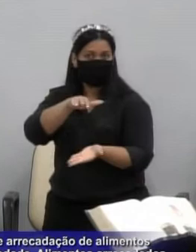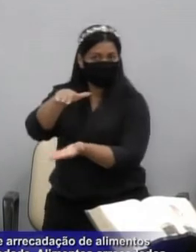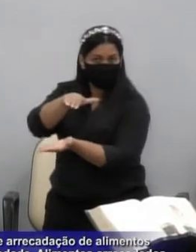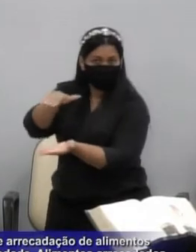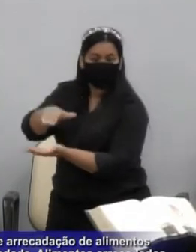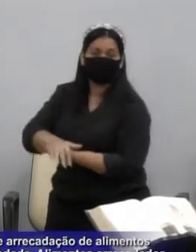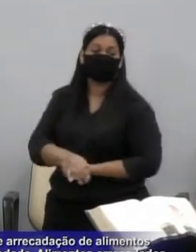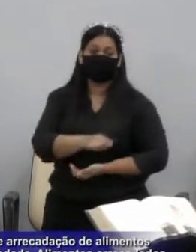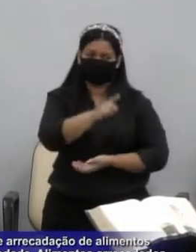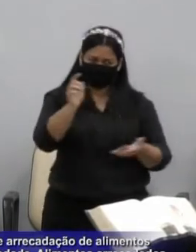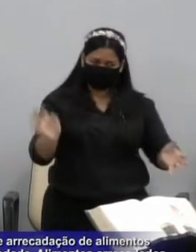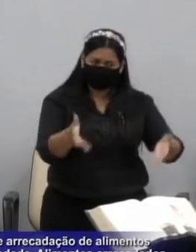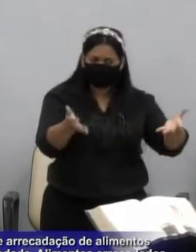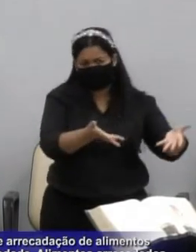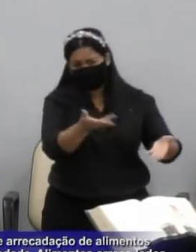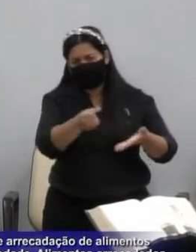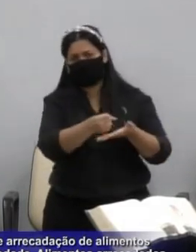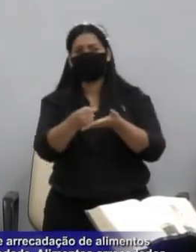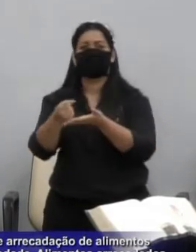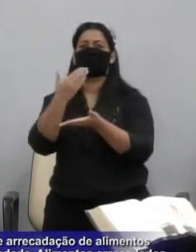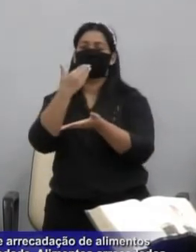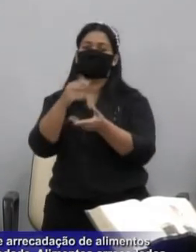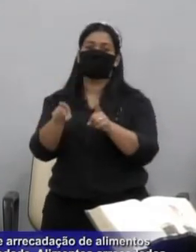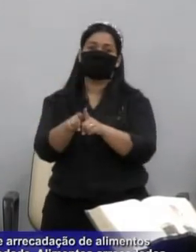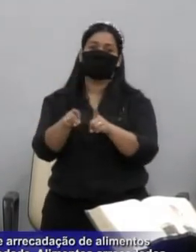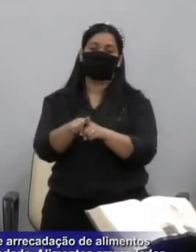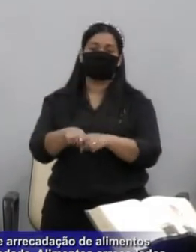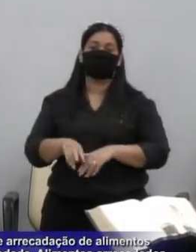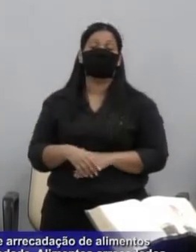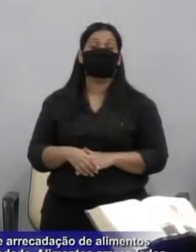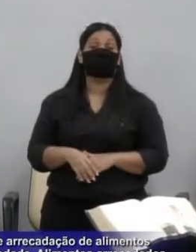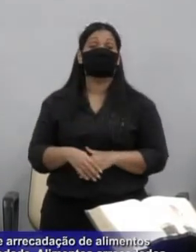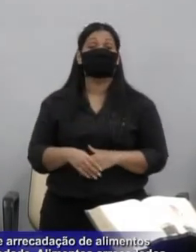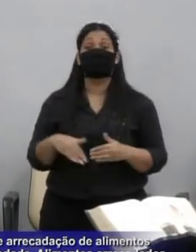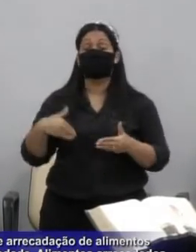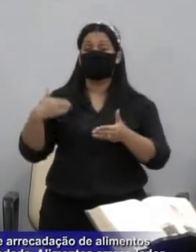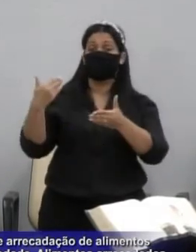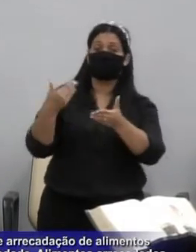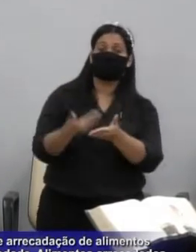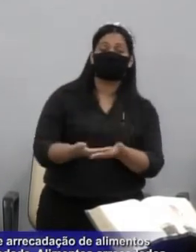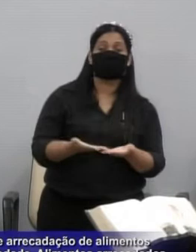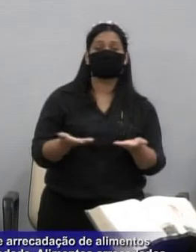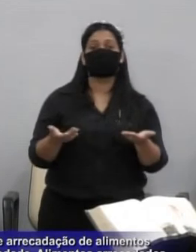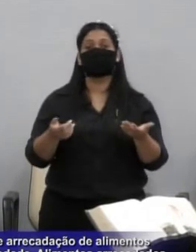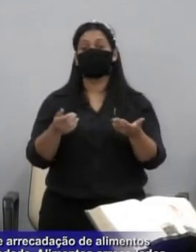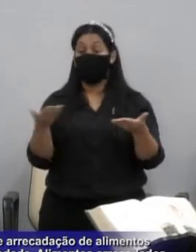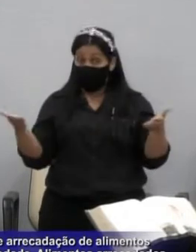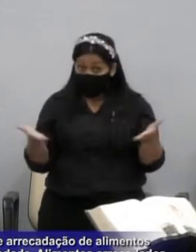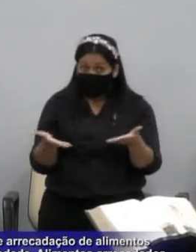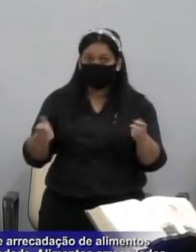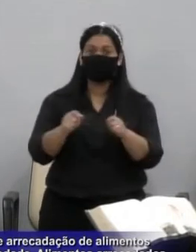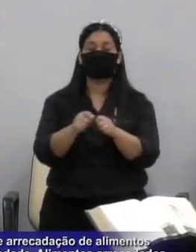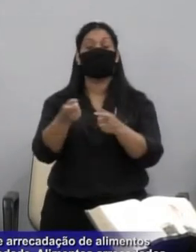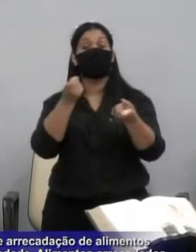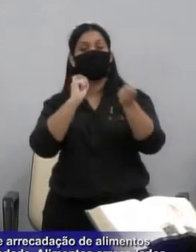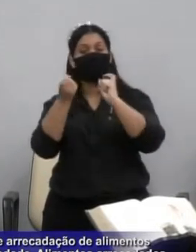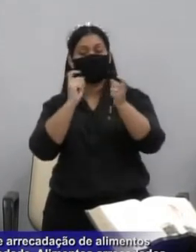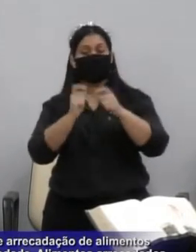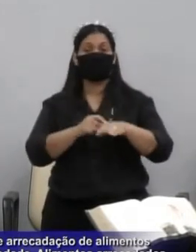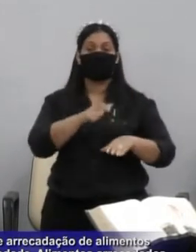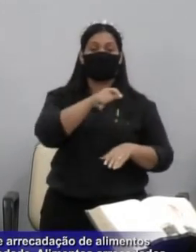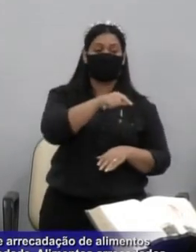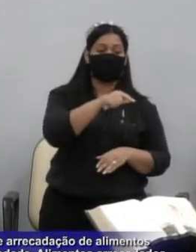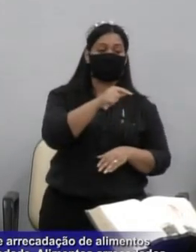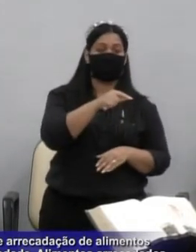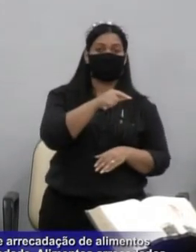sendo incentivadas a levar um alimento. E até hoje, né, fizemos uma reunião com o doutor Moacir e a Lu,